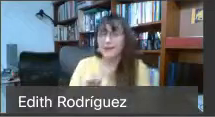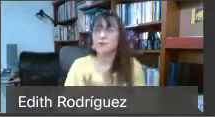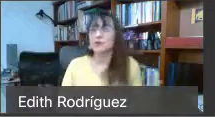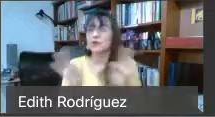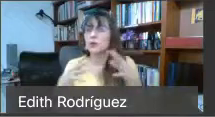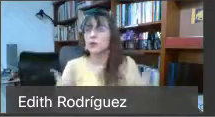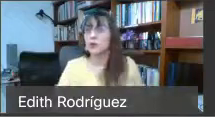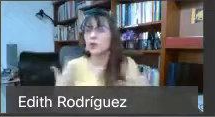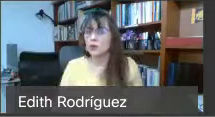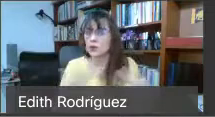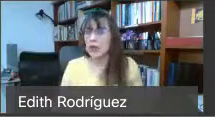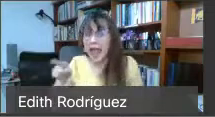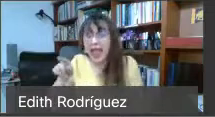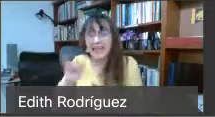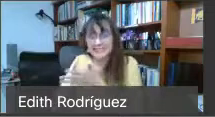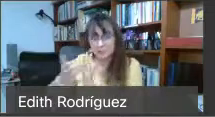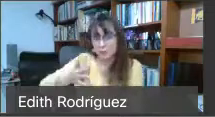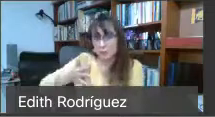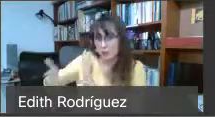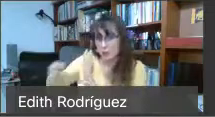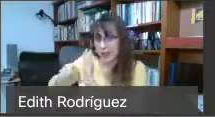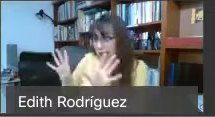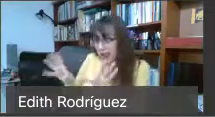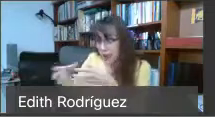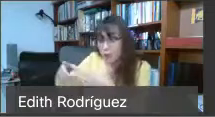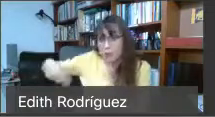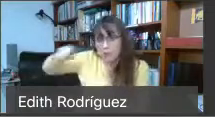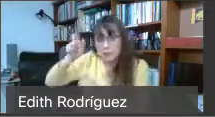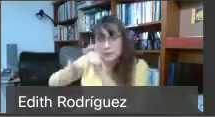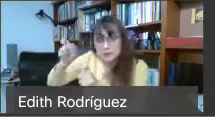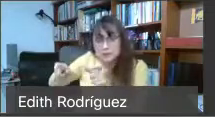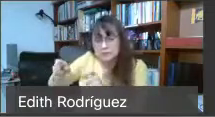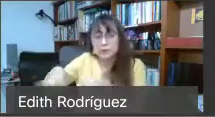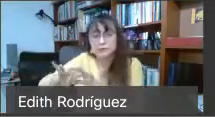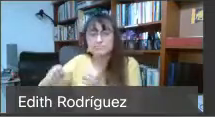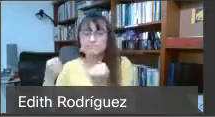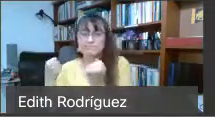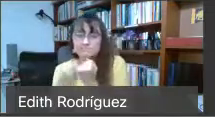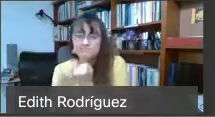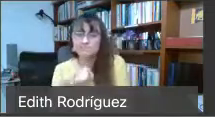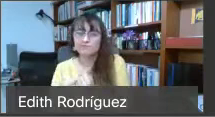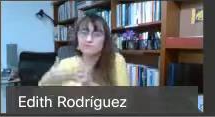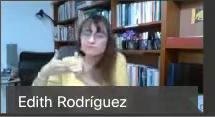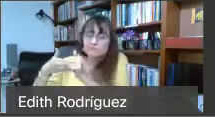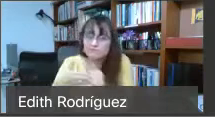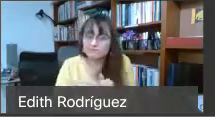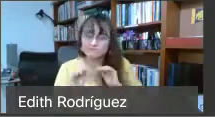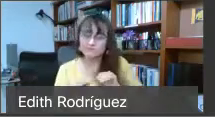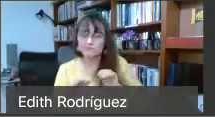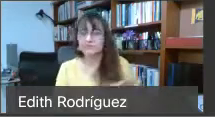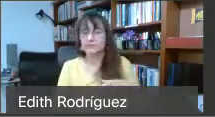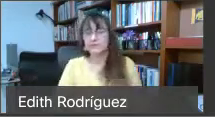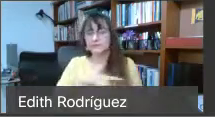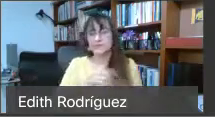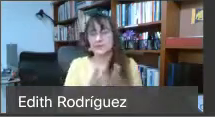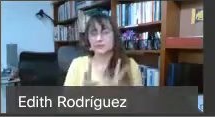en una persona sorda. Este es un modelo lingüístico que ha sido un actor fundamental de